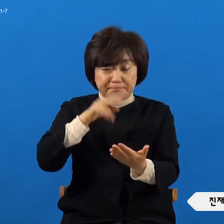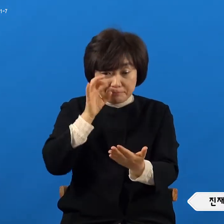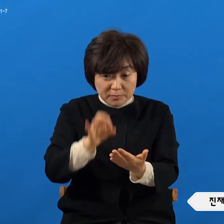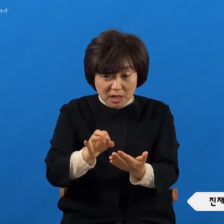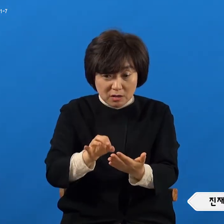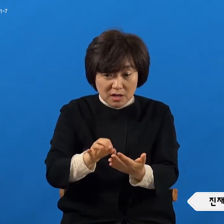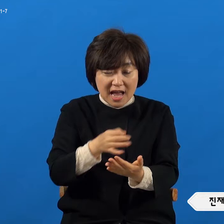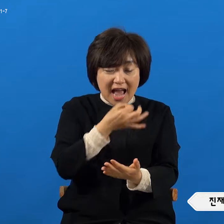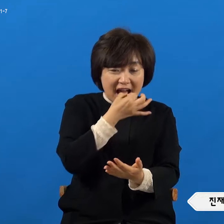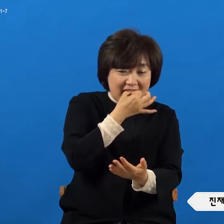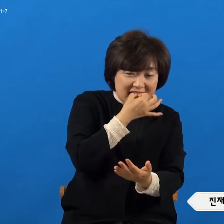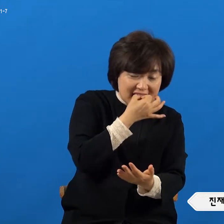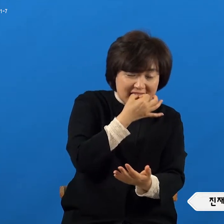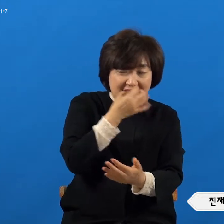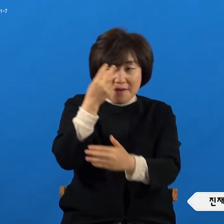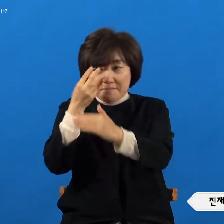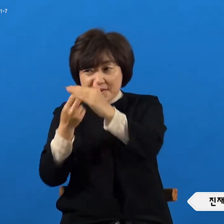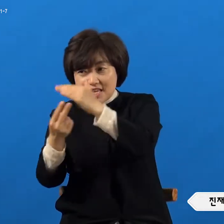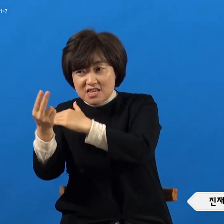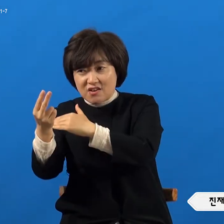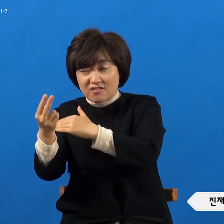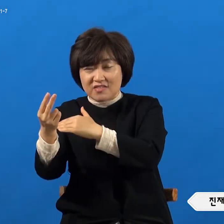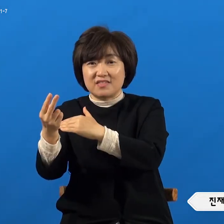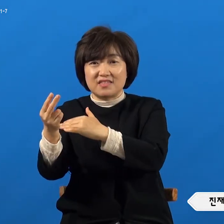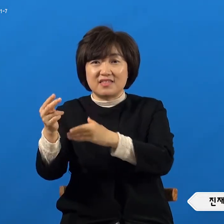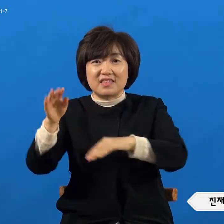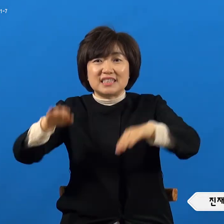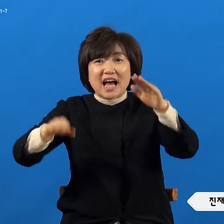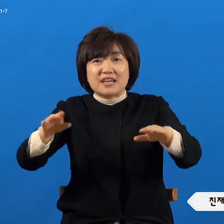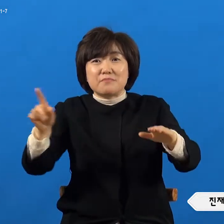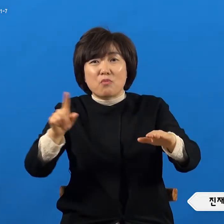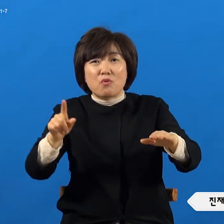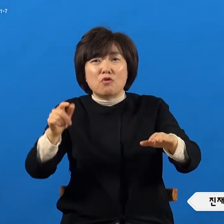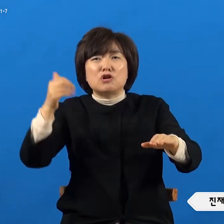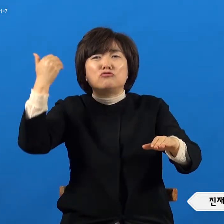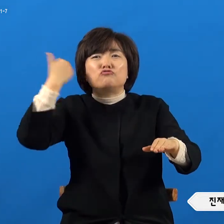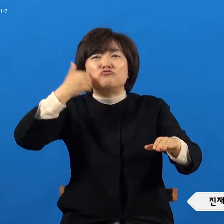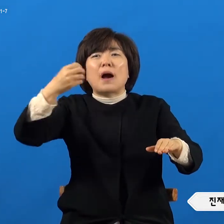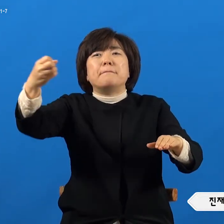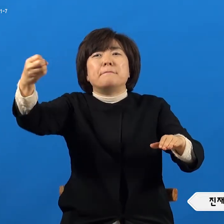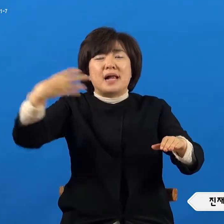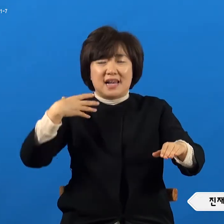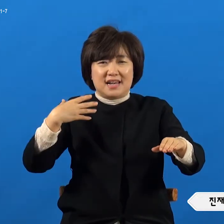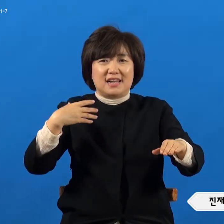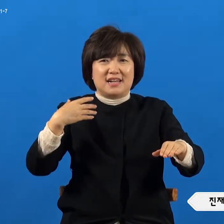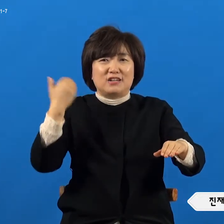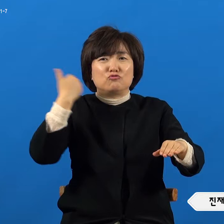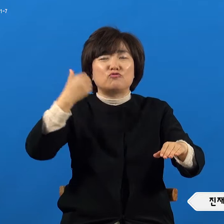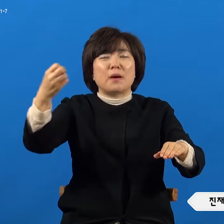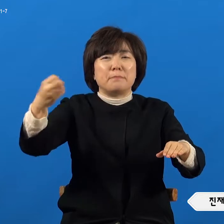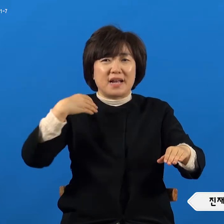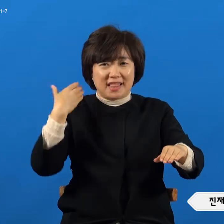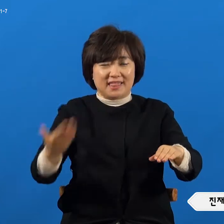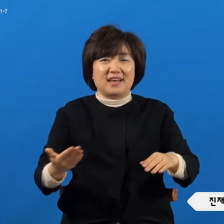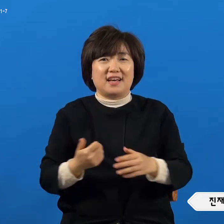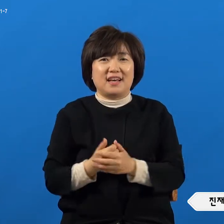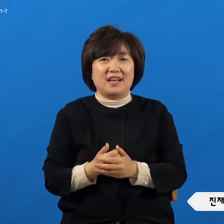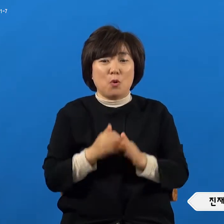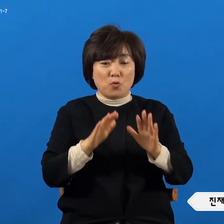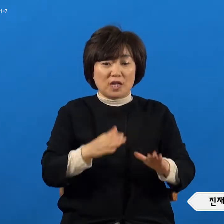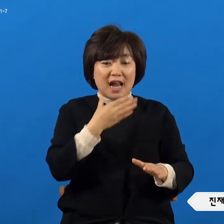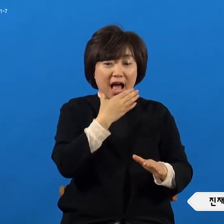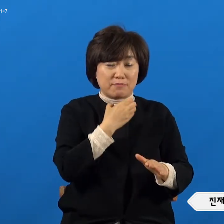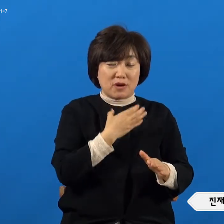이 야망과 비전의 가장 중요한 것은 누가 말씀하셨냐에서 시작합니다. 오늘